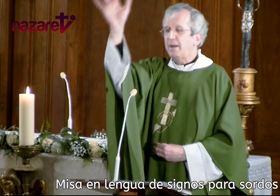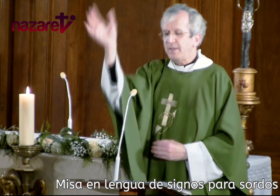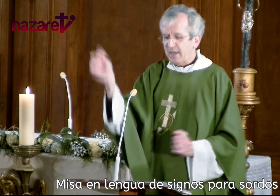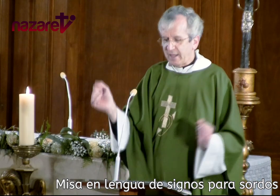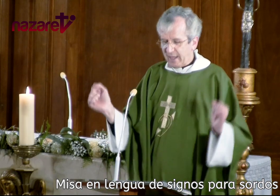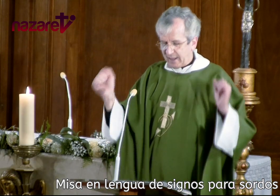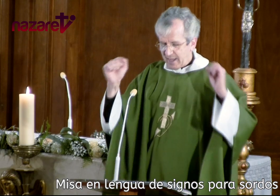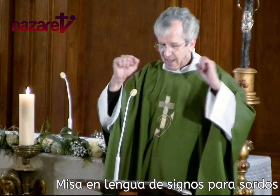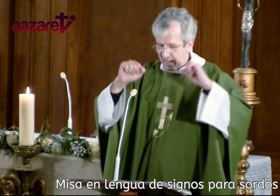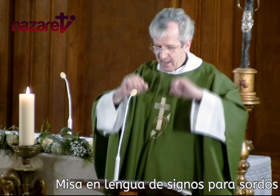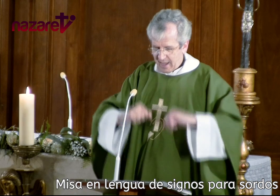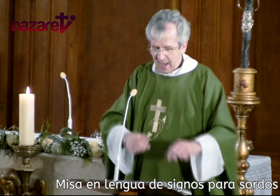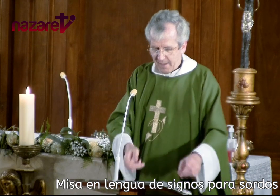vida eterna amén